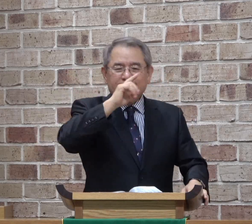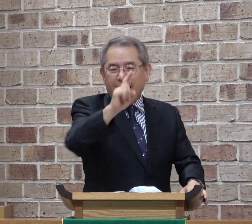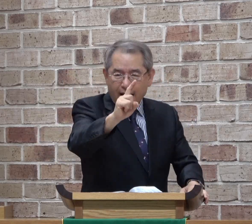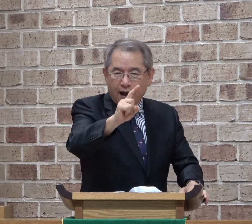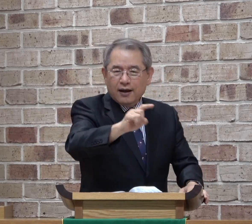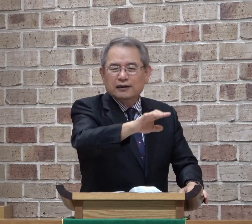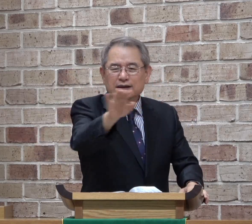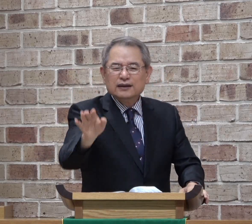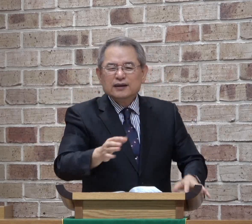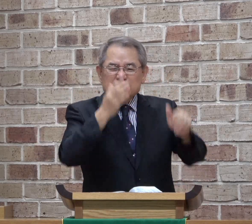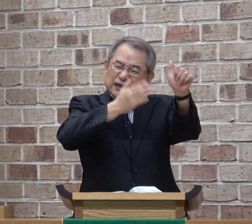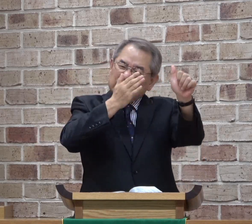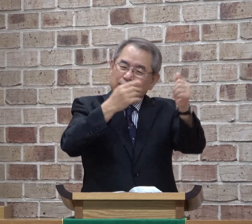이름을 찾으십시오. 부르십시오.